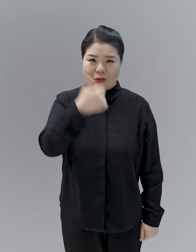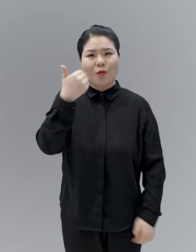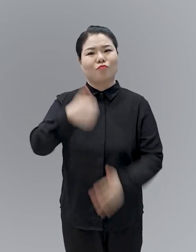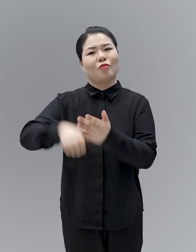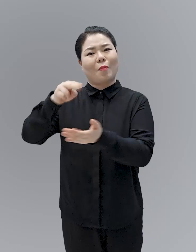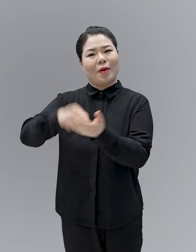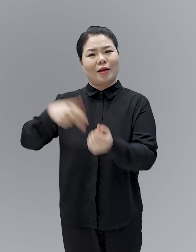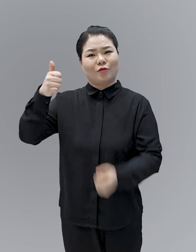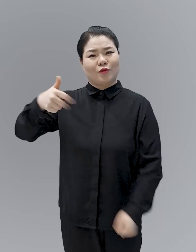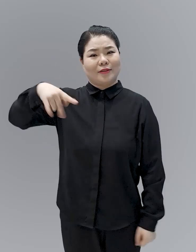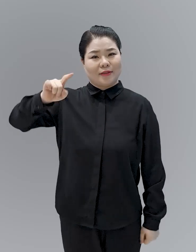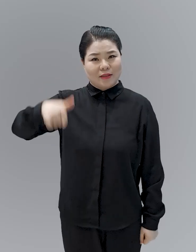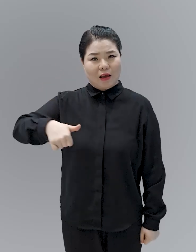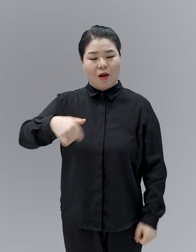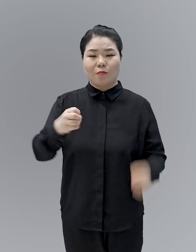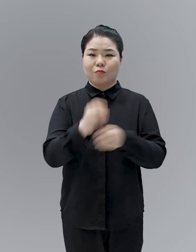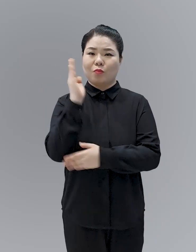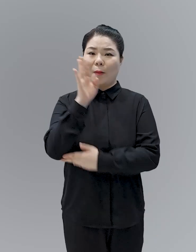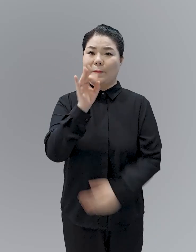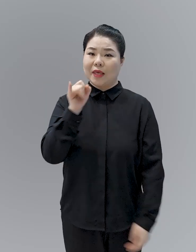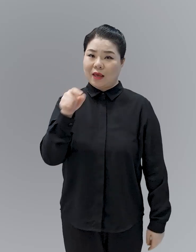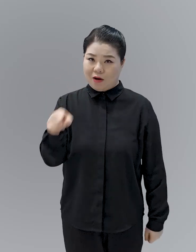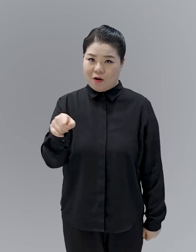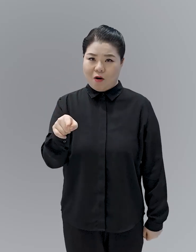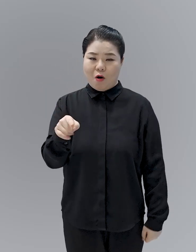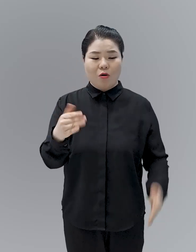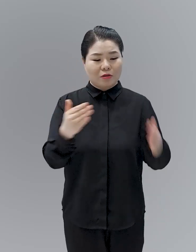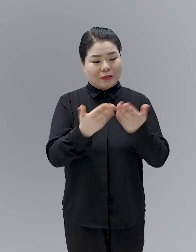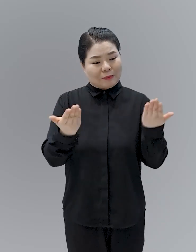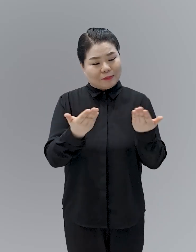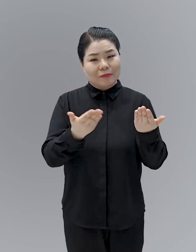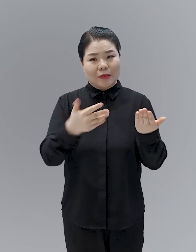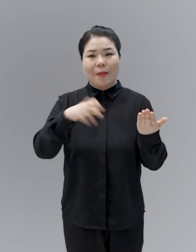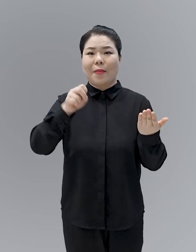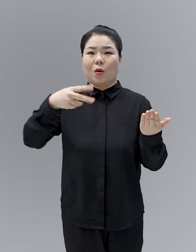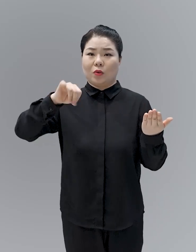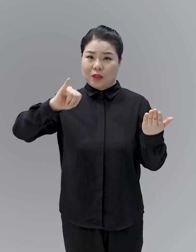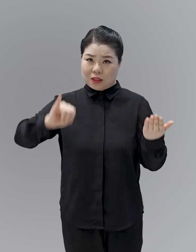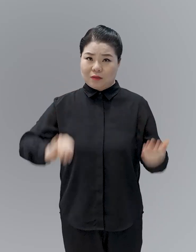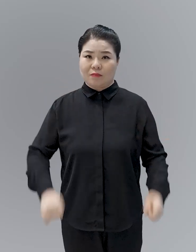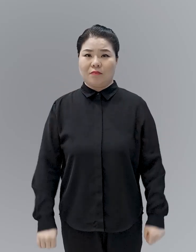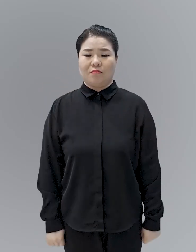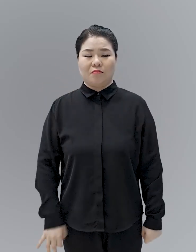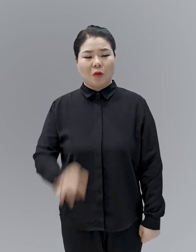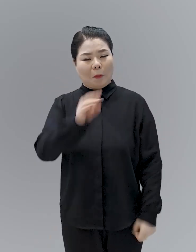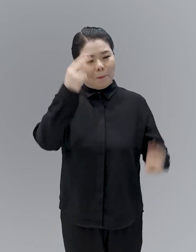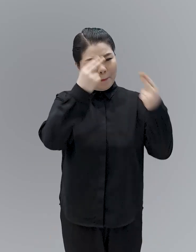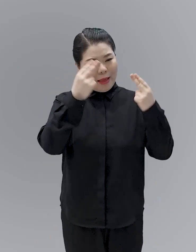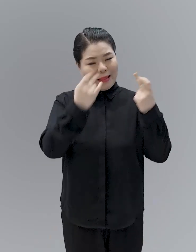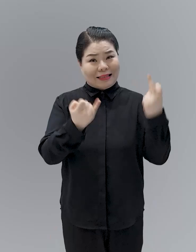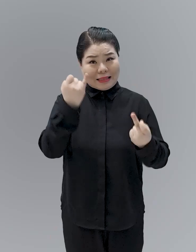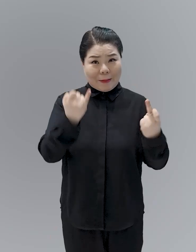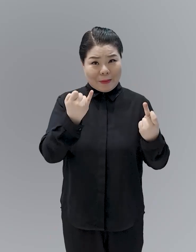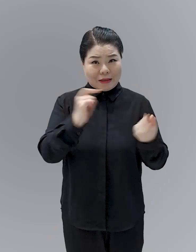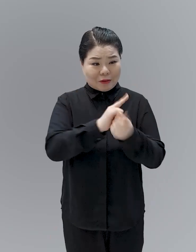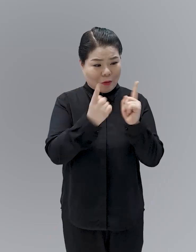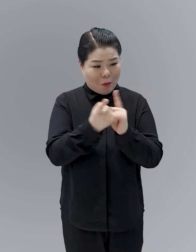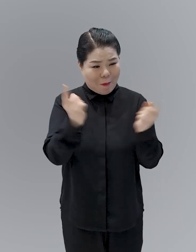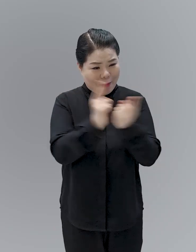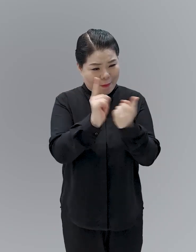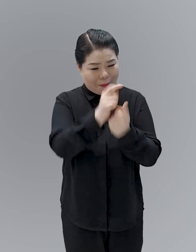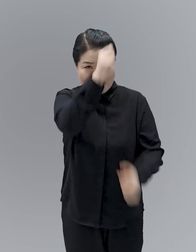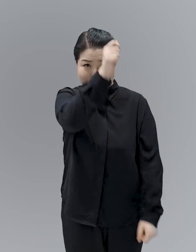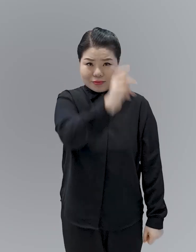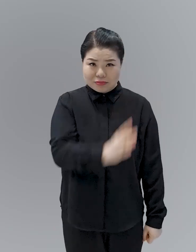주인 잭, 소설가 비어트리스, 전업주부 멜로디. 돈을 쫓는 남매들 간의 교류는